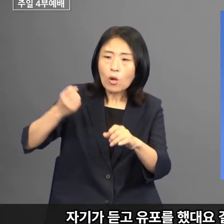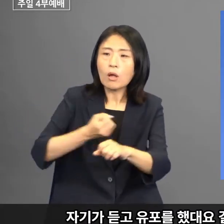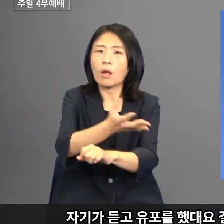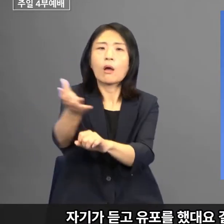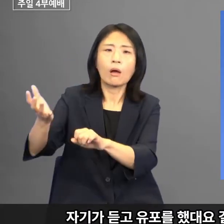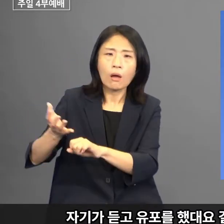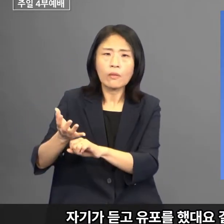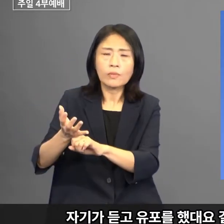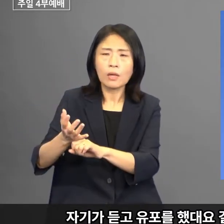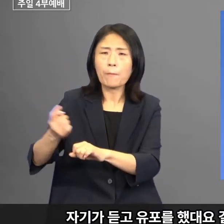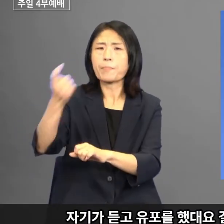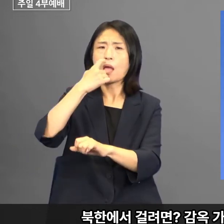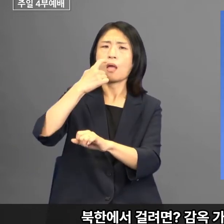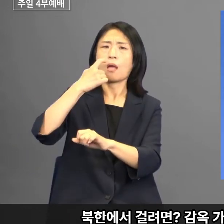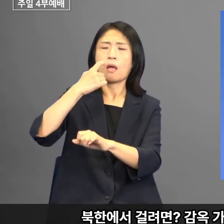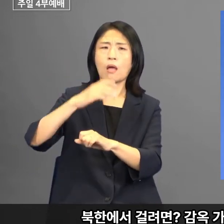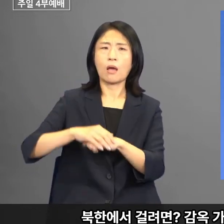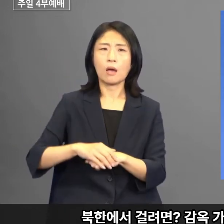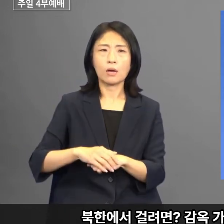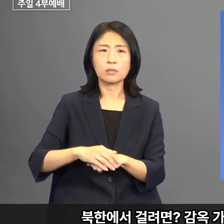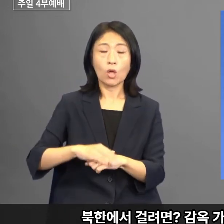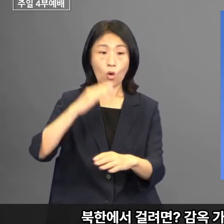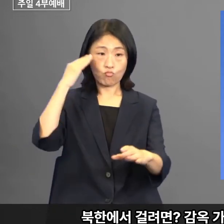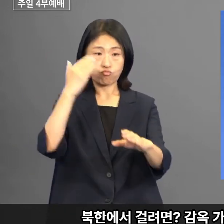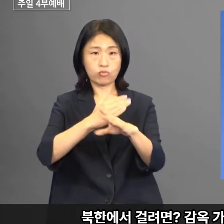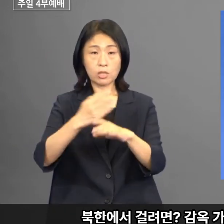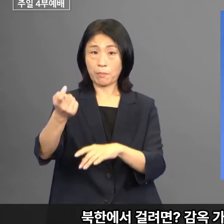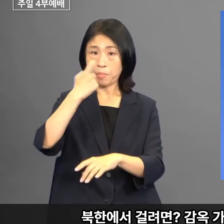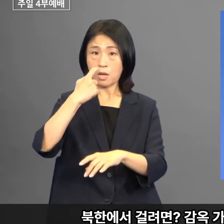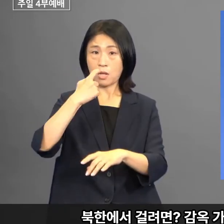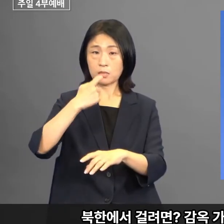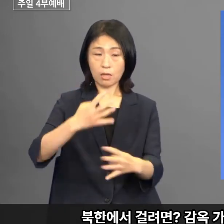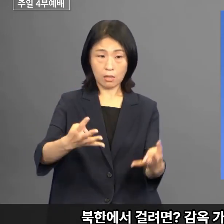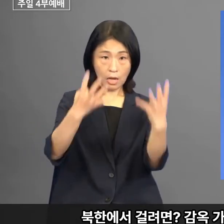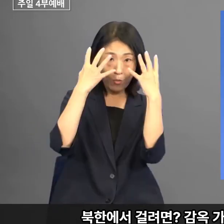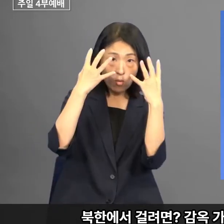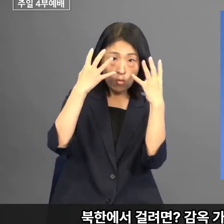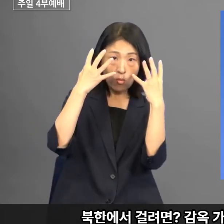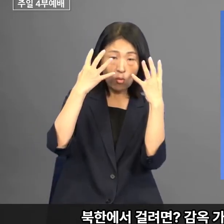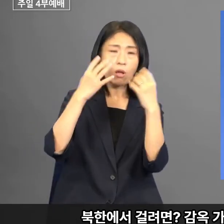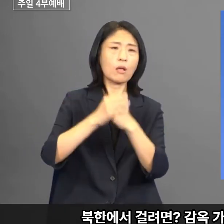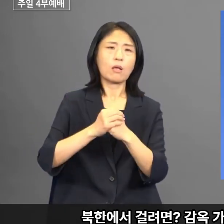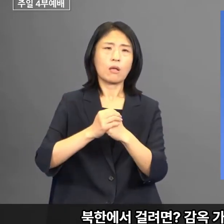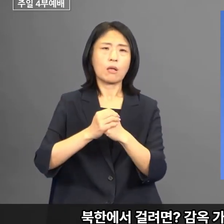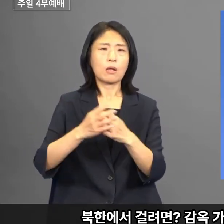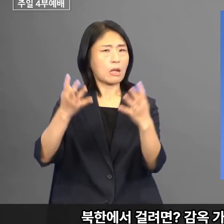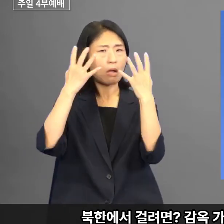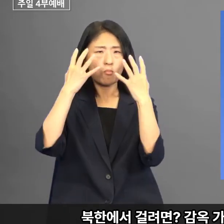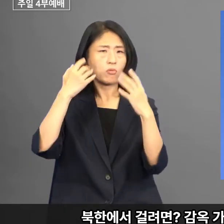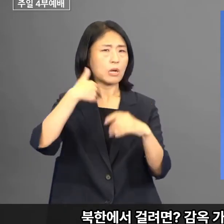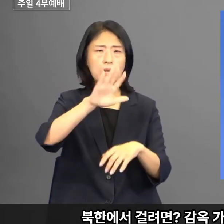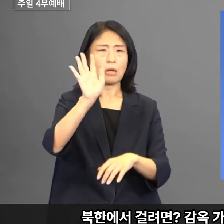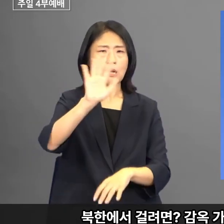걸렸어요. 여러분 어떻게 될까요? 북한에서 걸려면? 감옥 가겠죠? 여러분 감옥 안 갑니다.